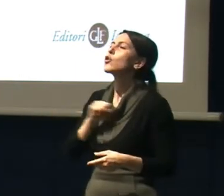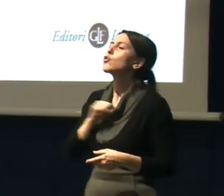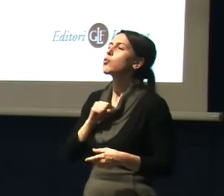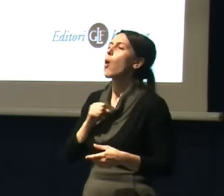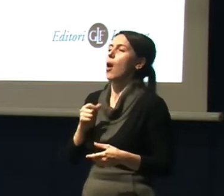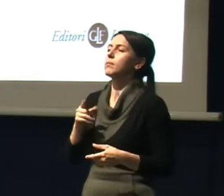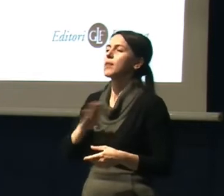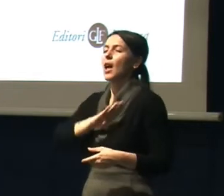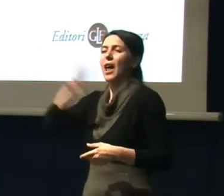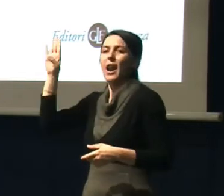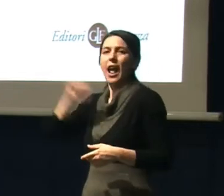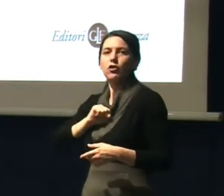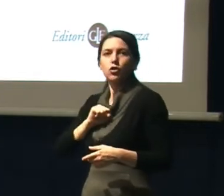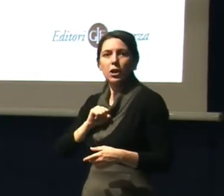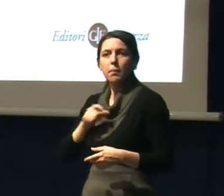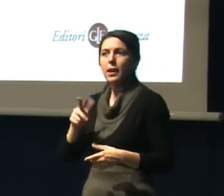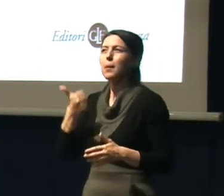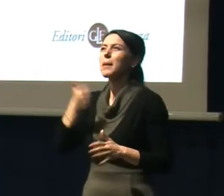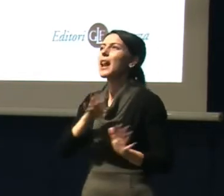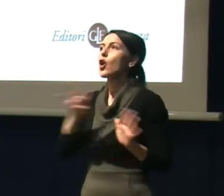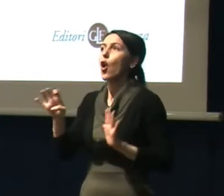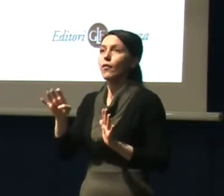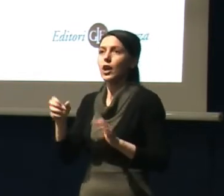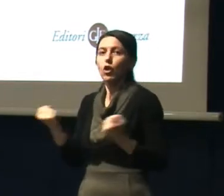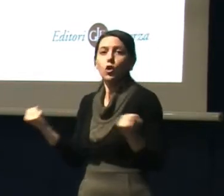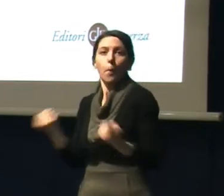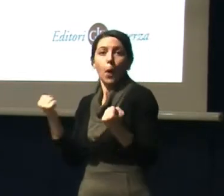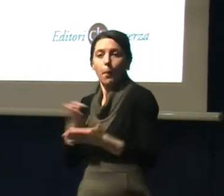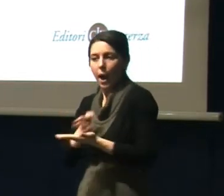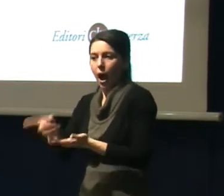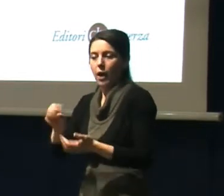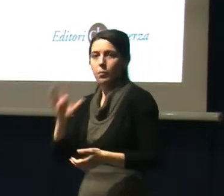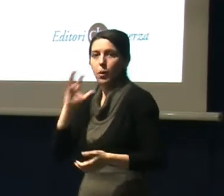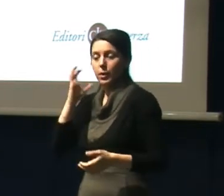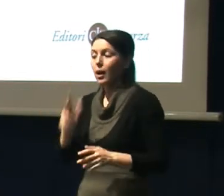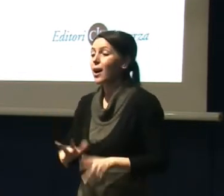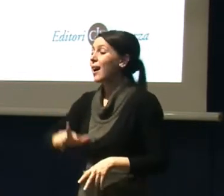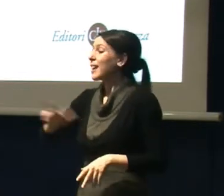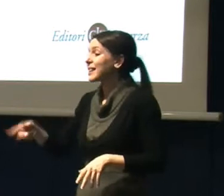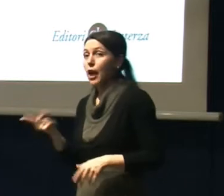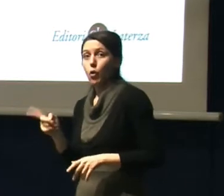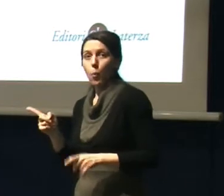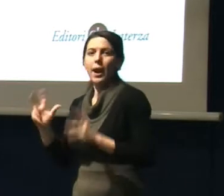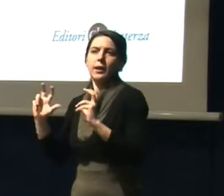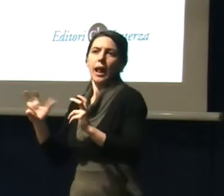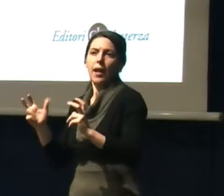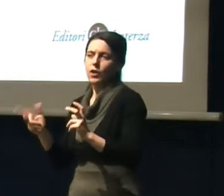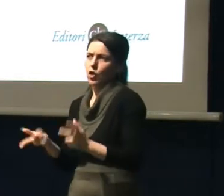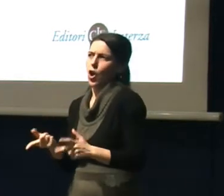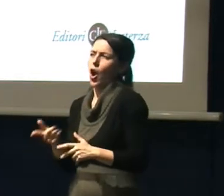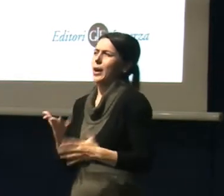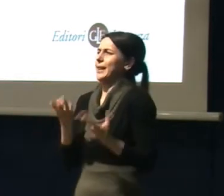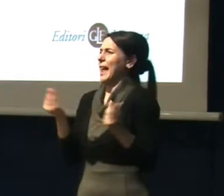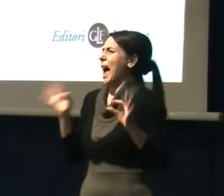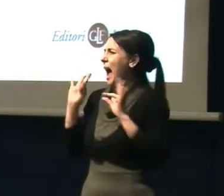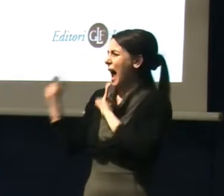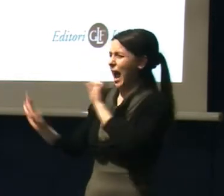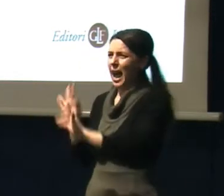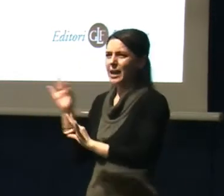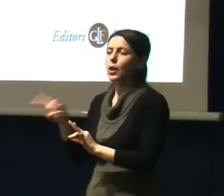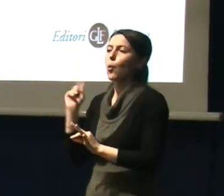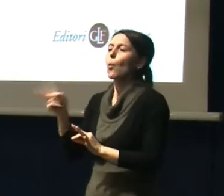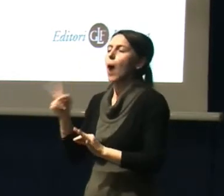del novecento e alla televisione terzo in ordine di successione si attribuiscono molti mali tra i quali